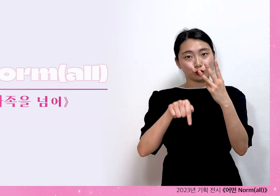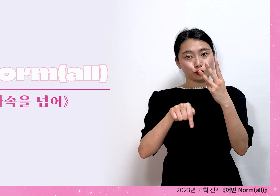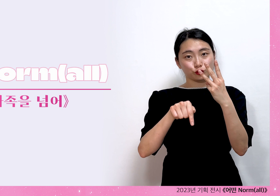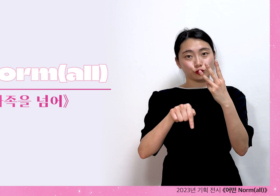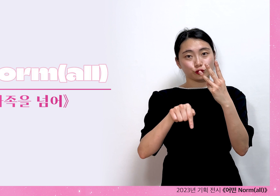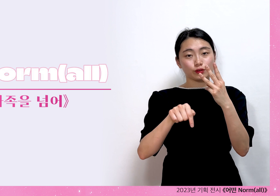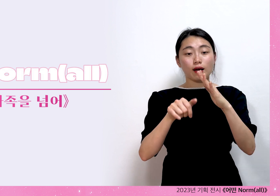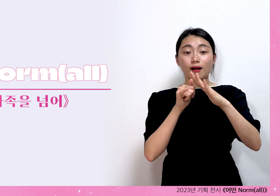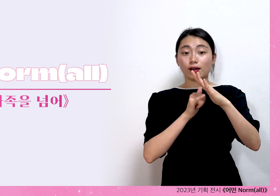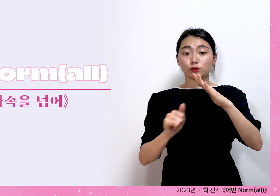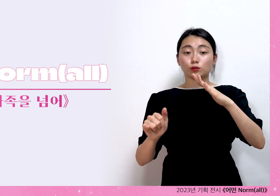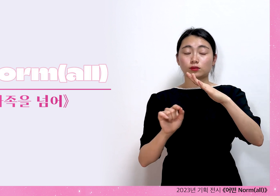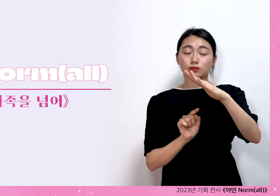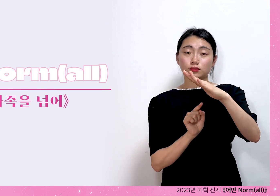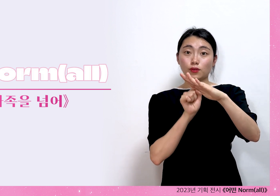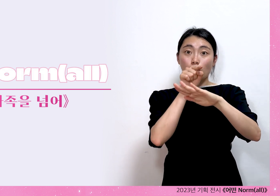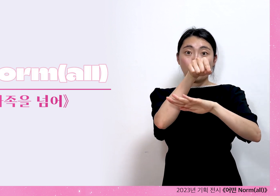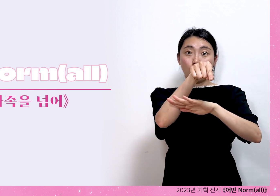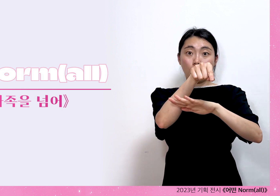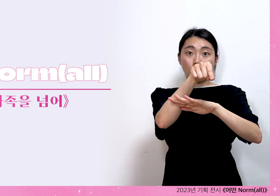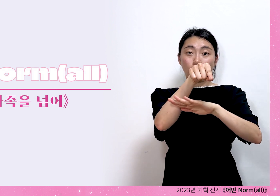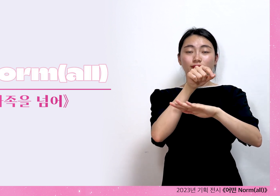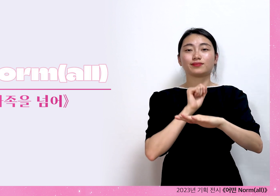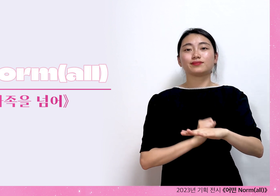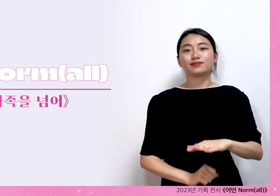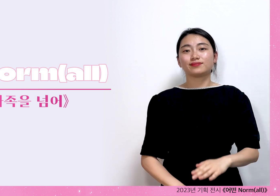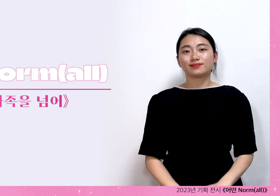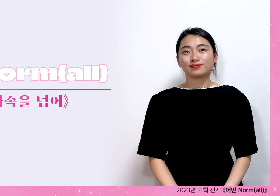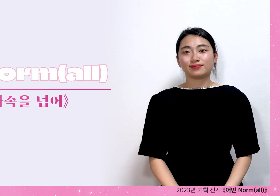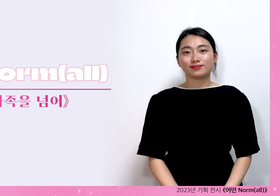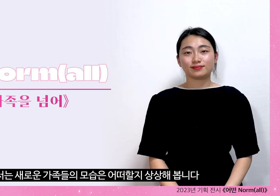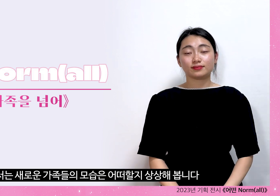3부 가족을 넘어